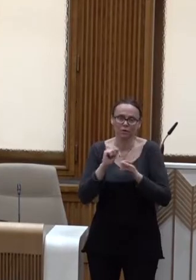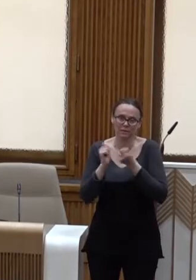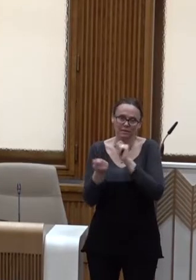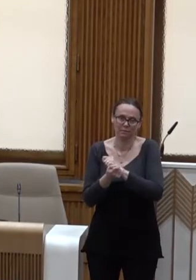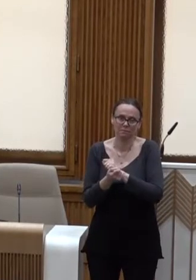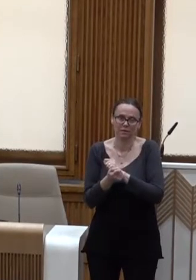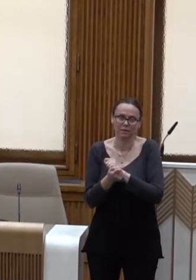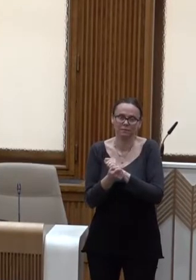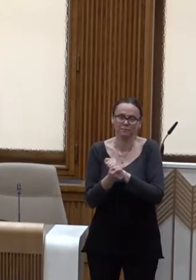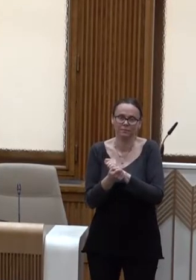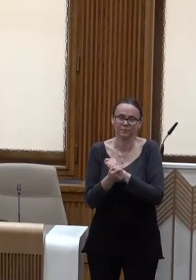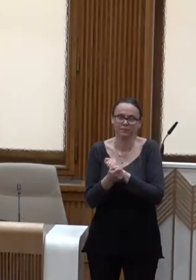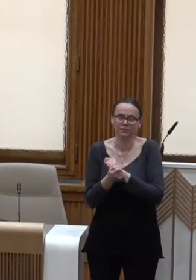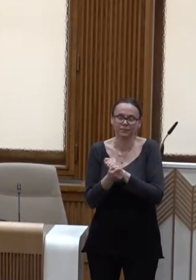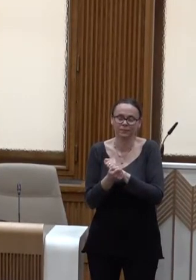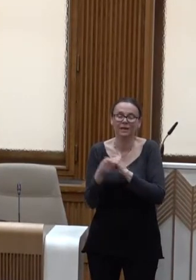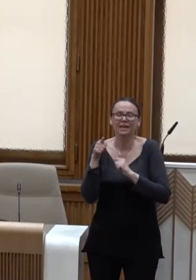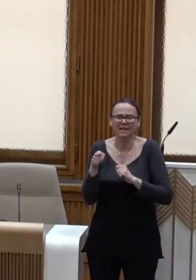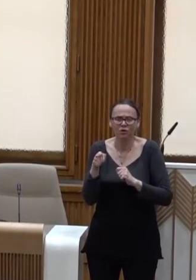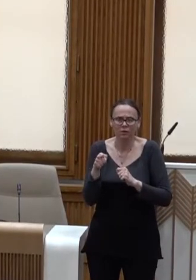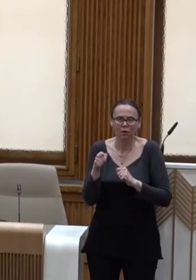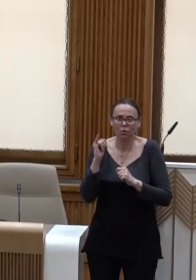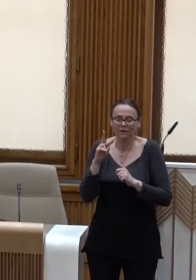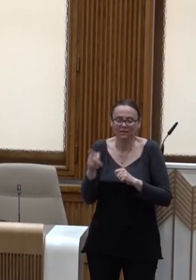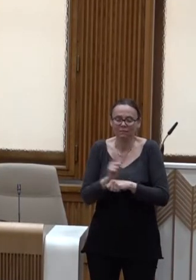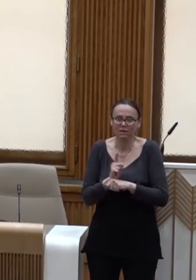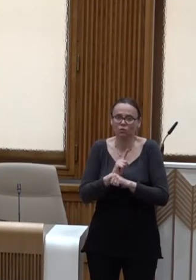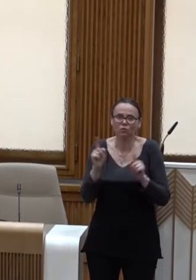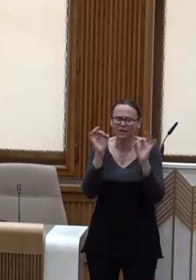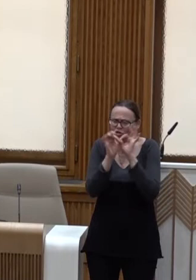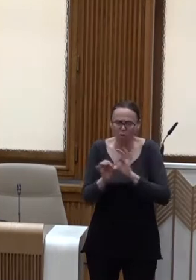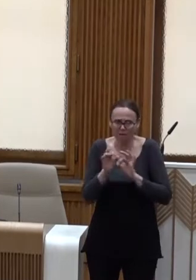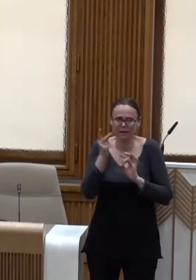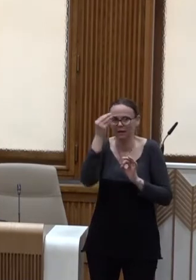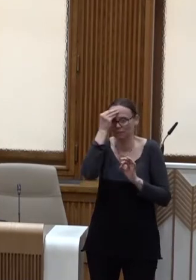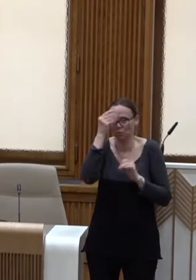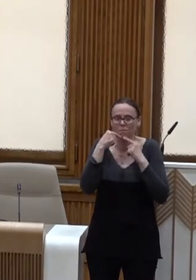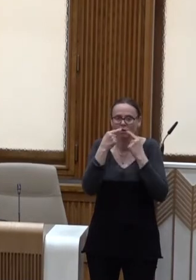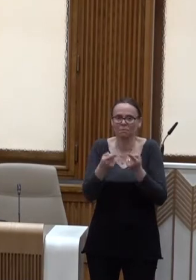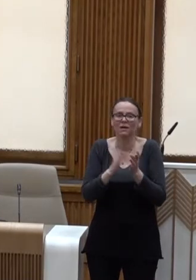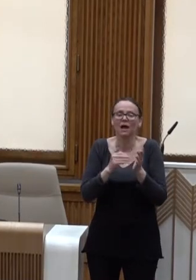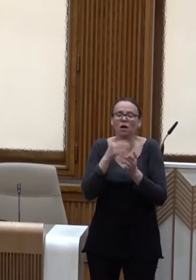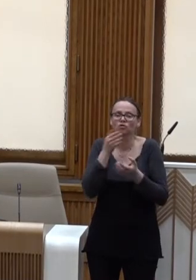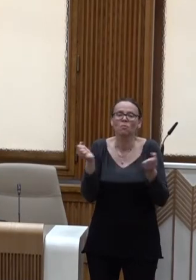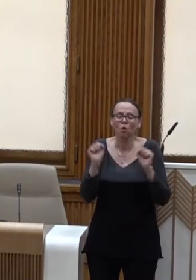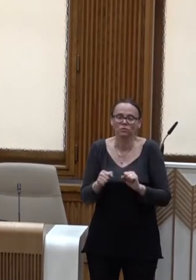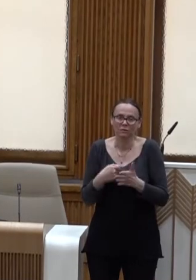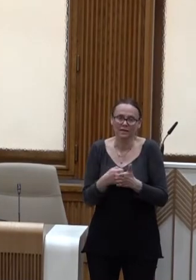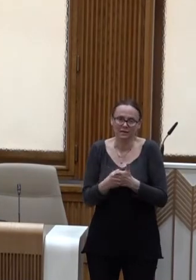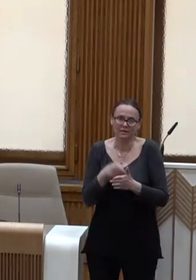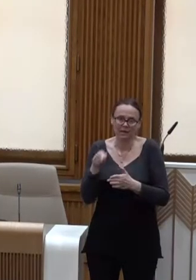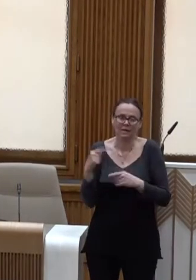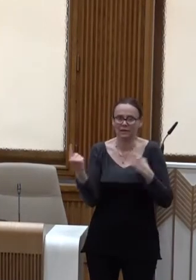spreminja. In to tako, da v tem trenutku ni nikogar, ki bi si upal napovedati, kakšna bo gospodarska cena